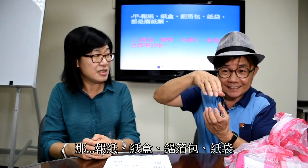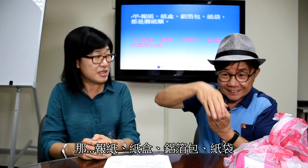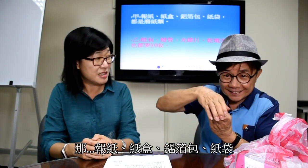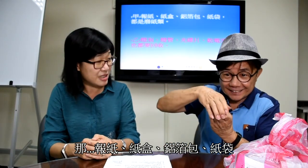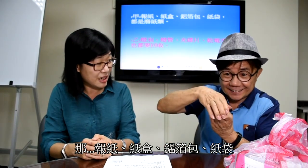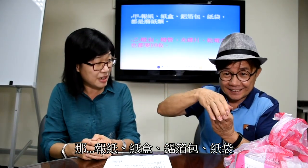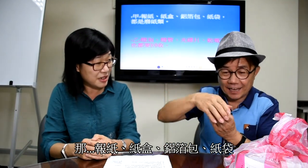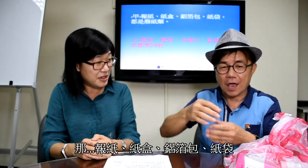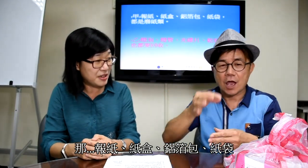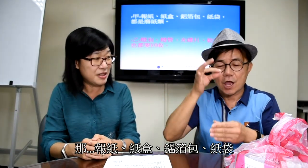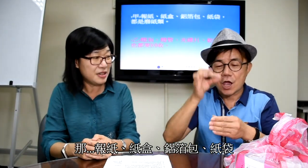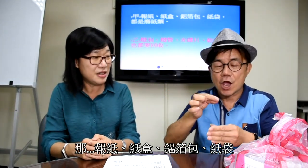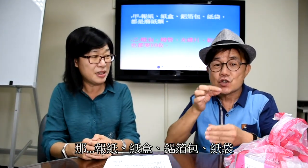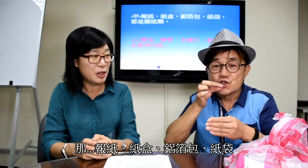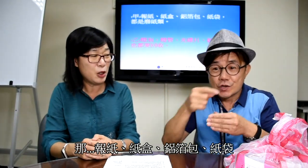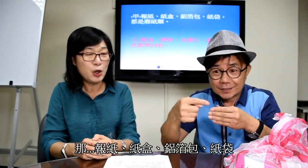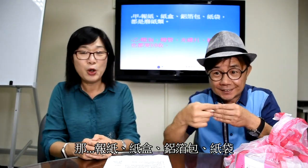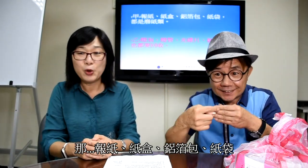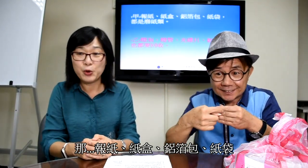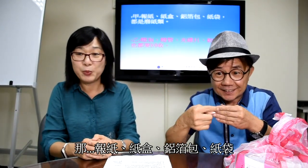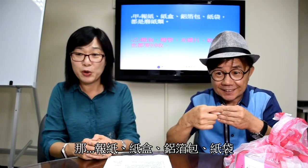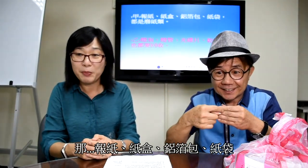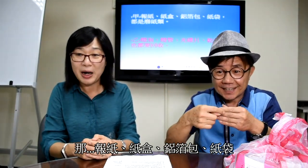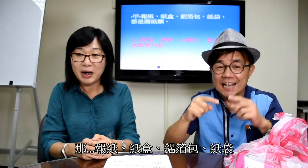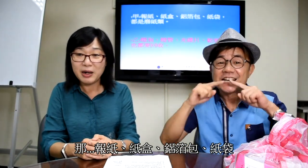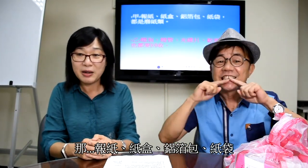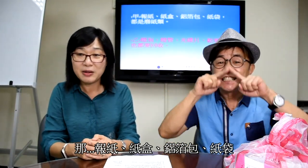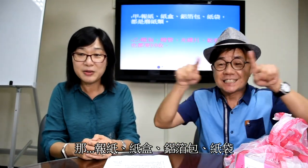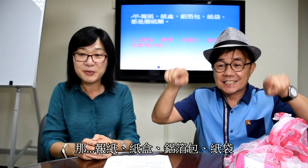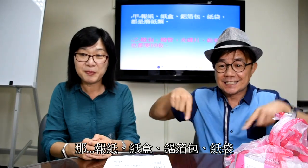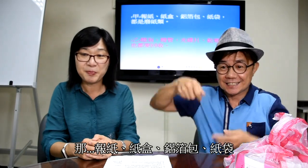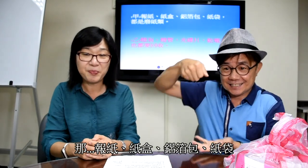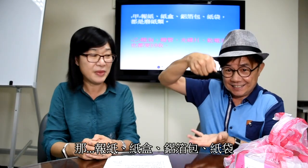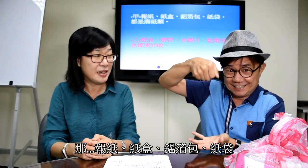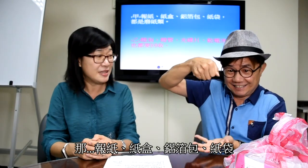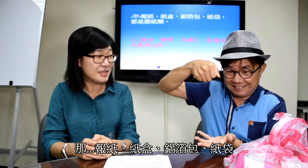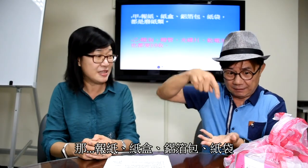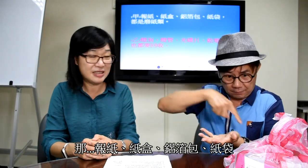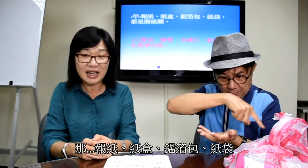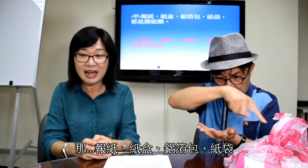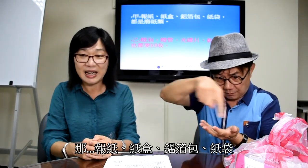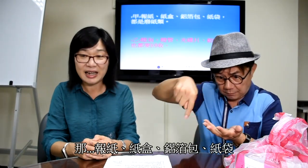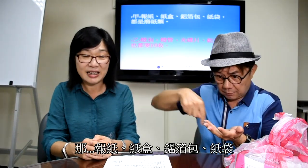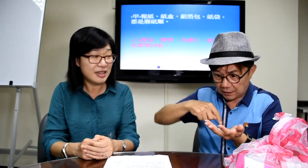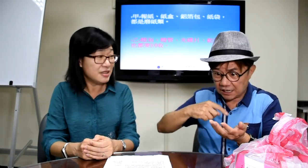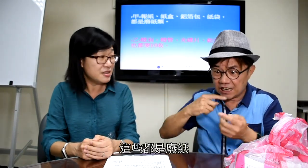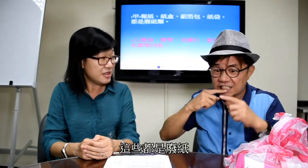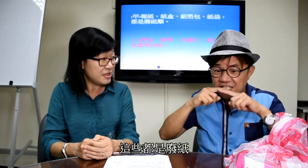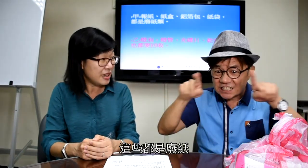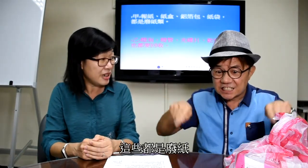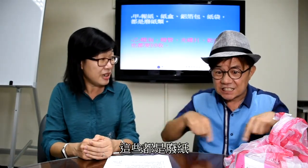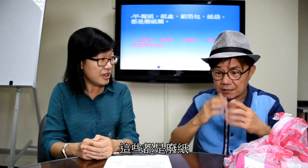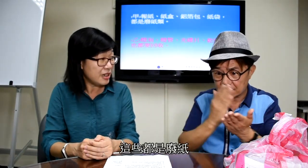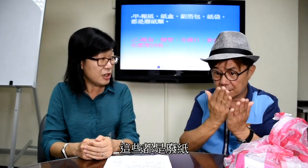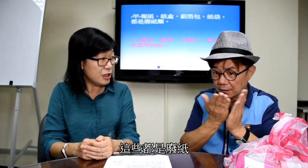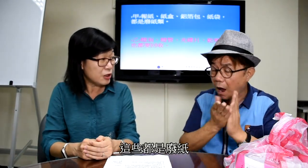纸盒、铝箔包、纸袋，这些都